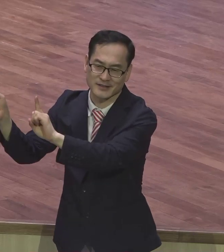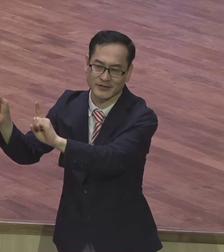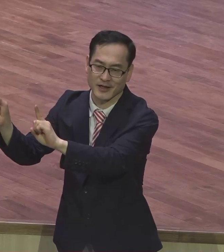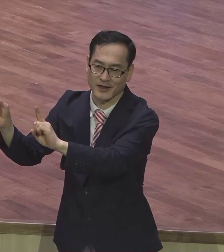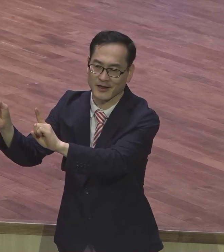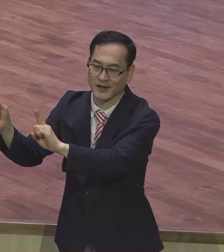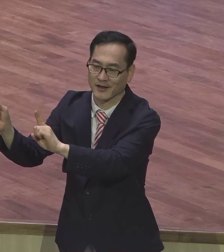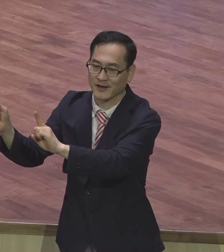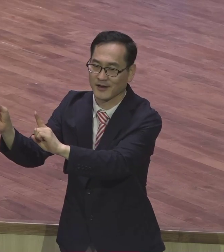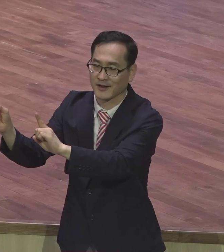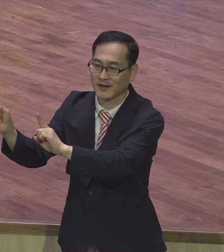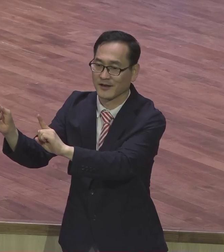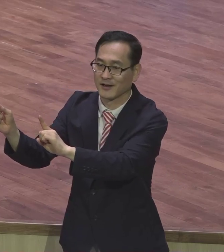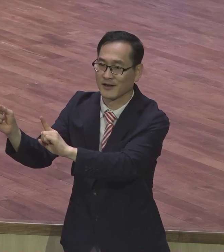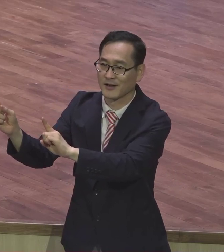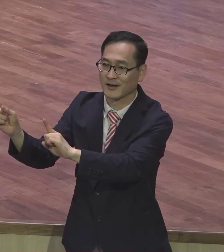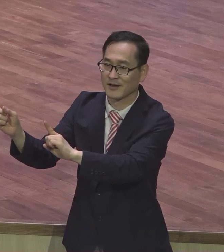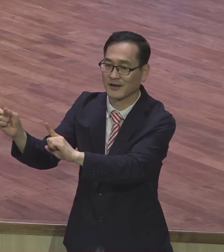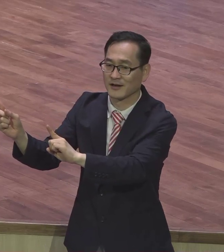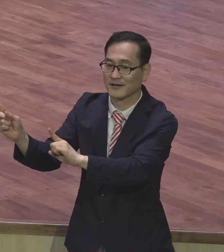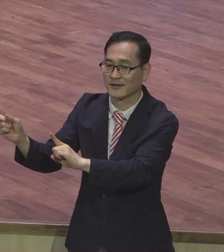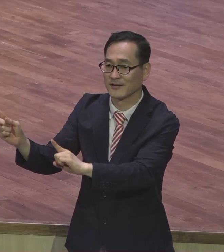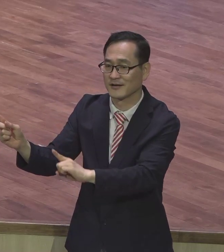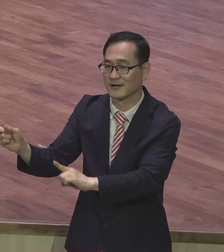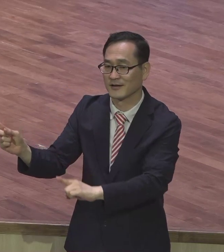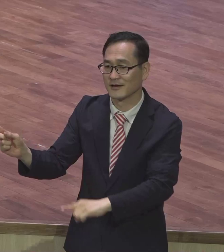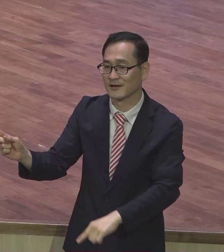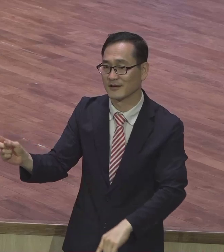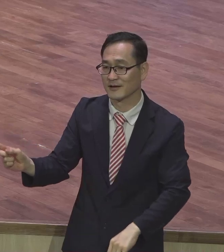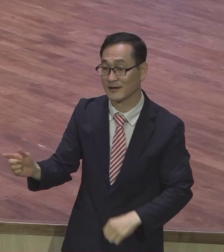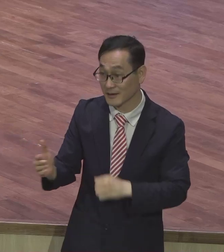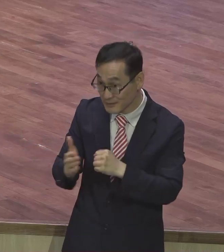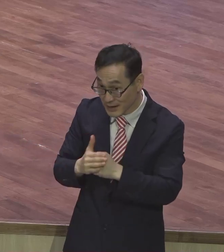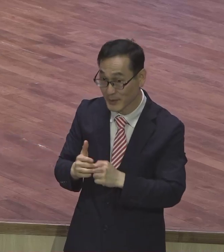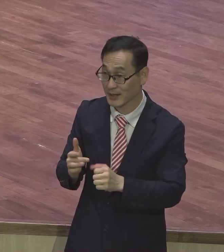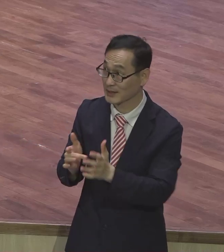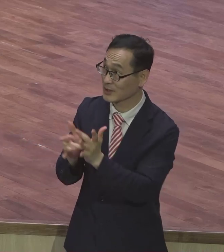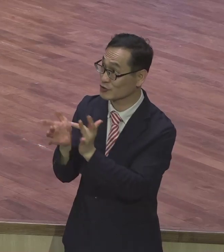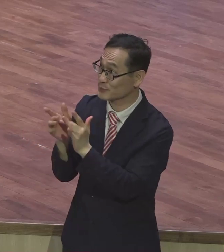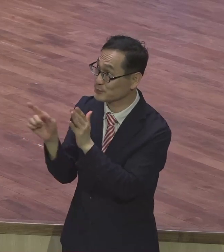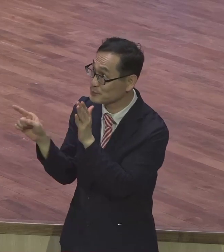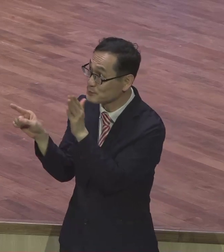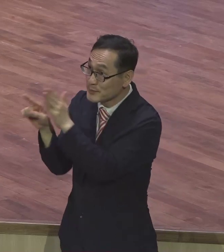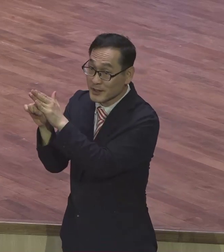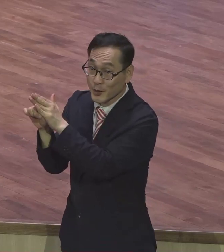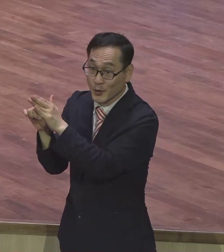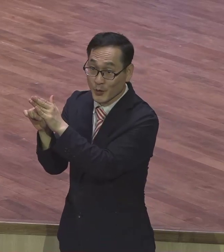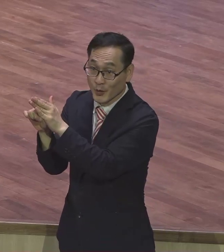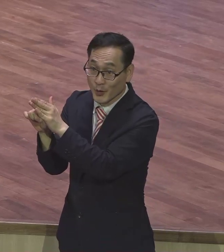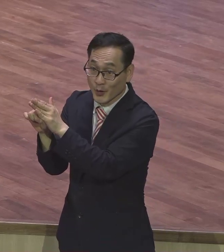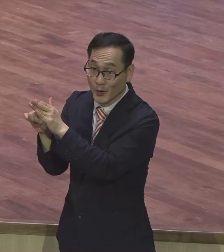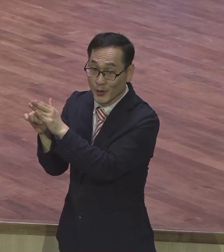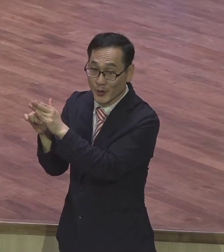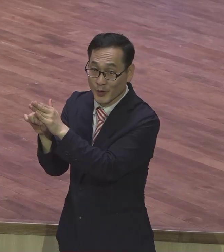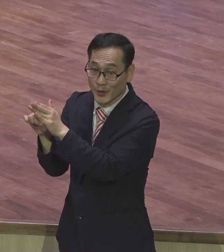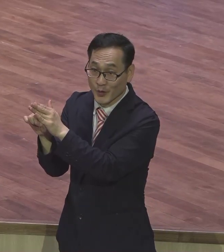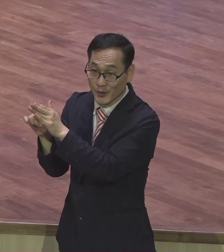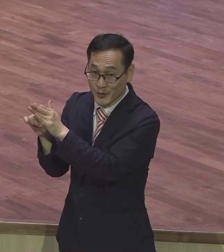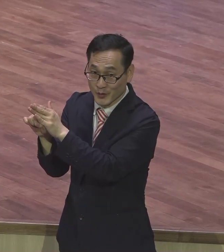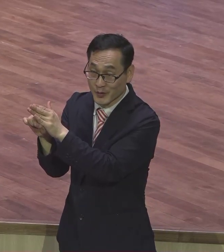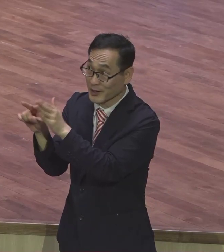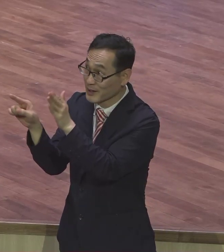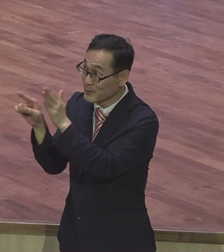과정을 예수님 그를 그칠 필요가 뭐 있어요 믿음을 심어주어서 우리를 구원하시기 위해서 하나님이신 예수님이 직접 오셔서